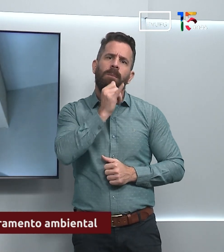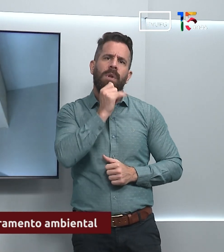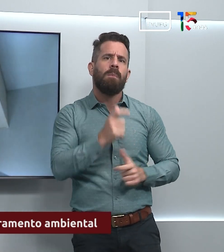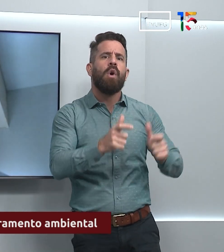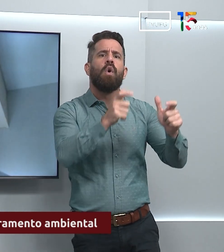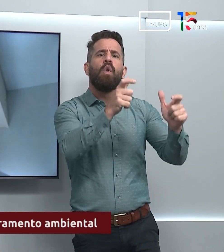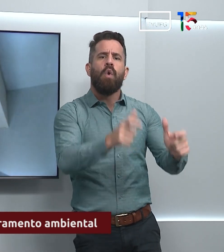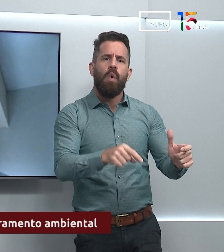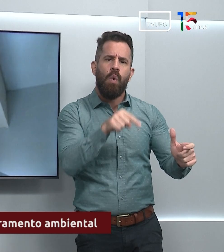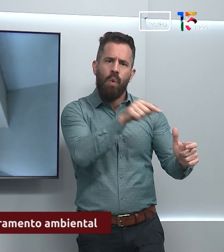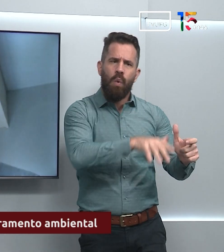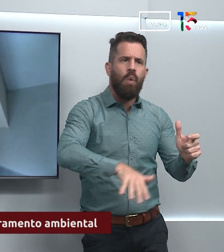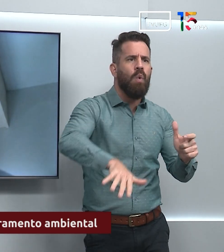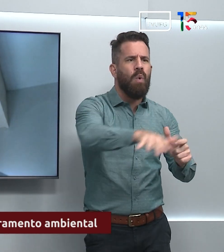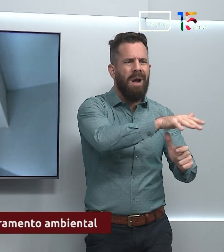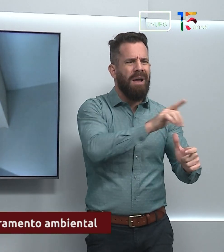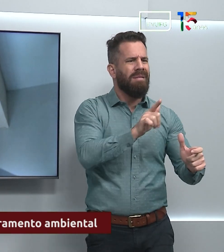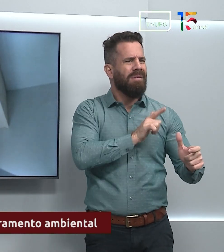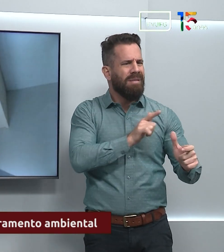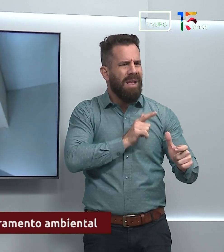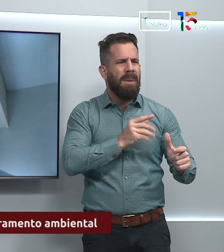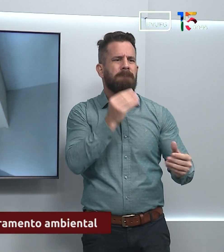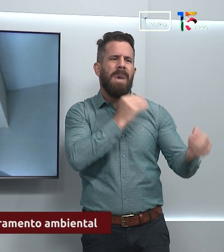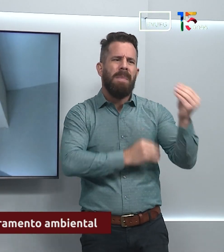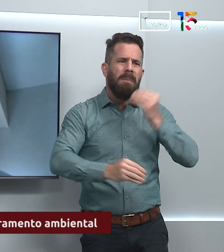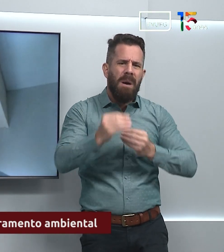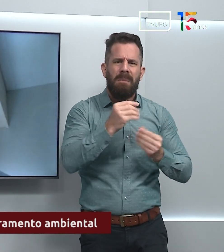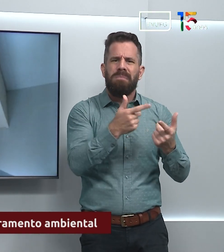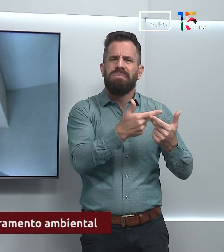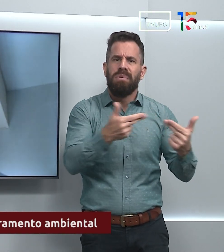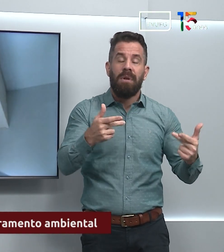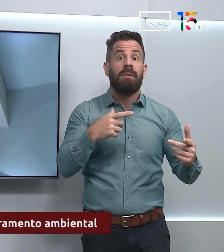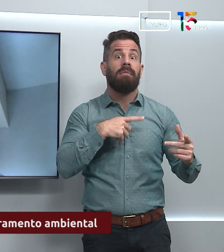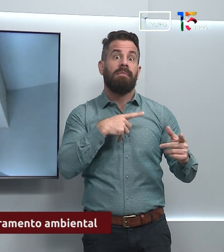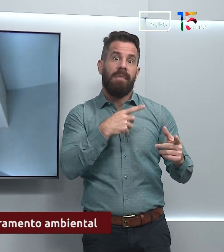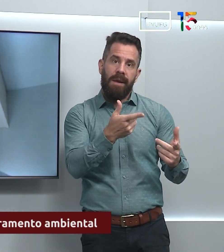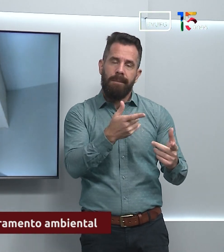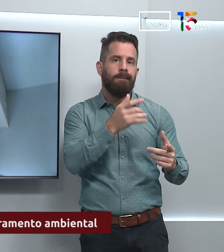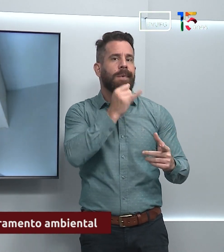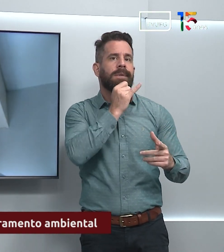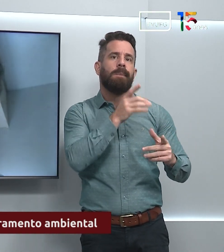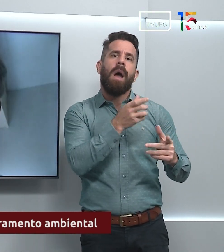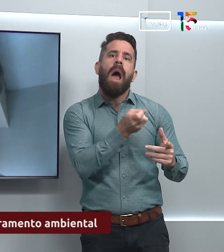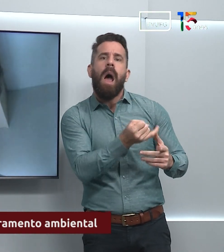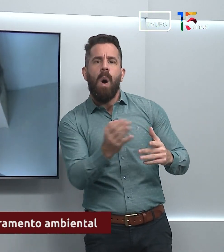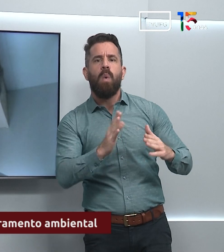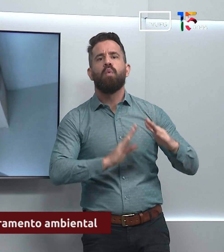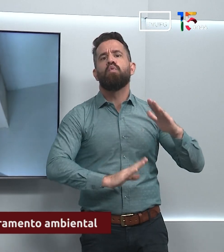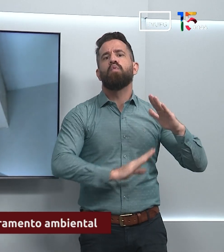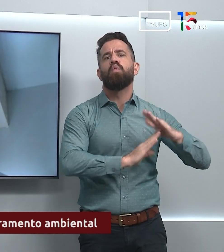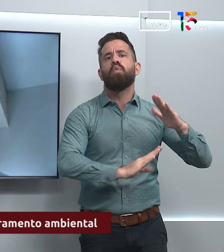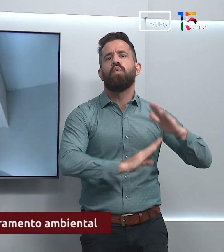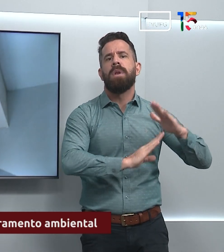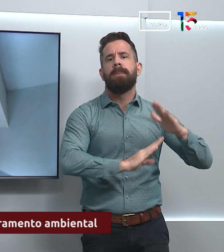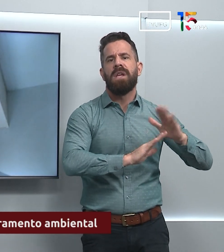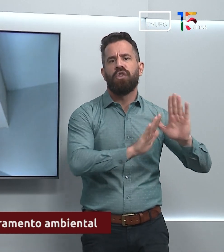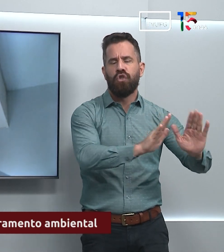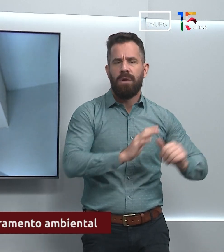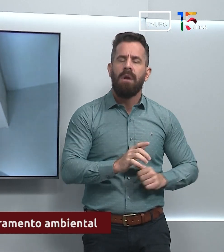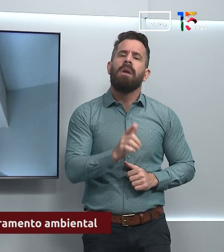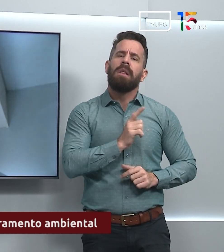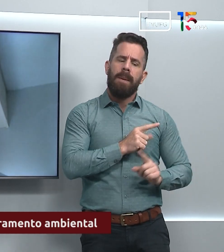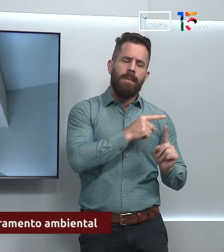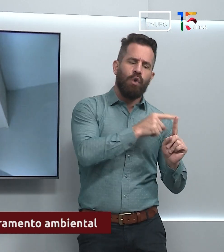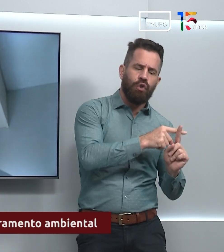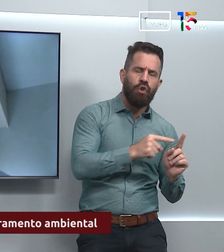Esse empreendimento ele vai ter impacto, lógico. Né? Não tem como você ter um empreendimento sem impacto. Inclusive impactos positivos, né, e negativos.